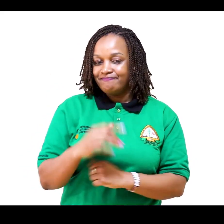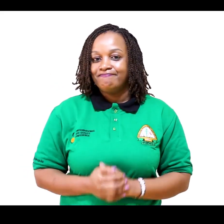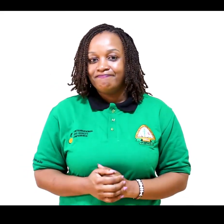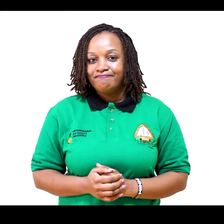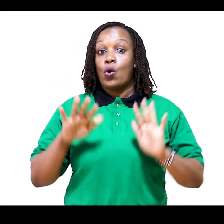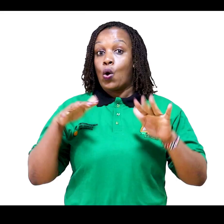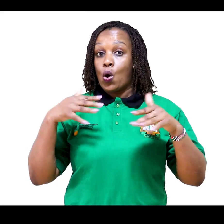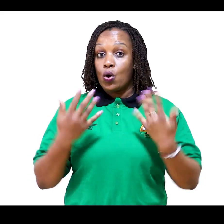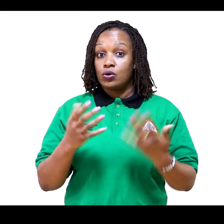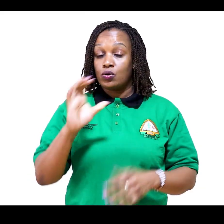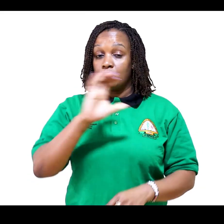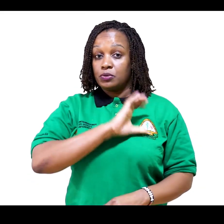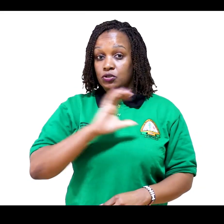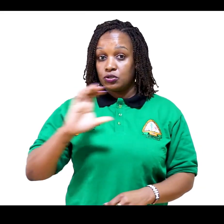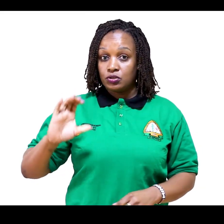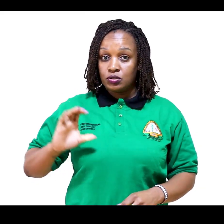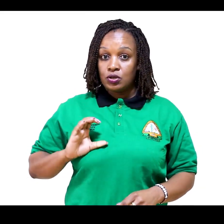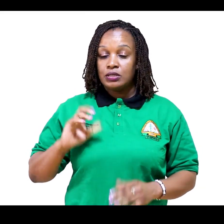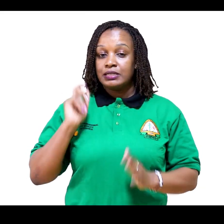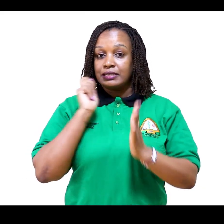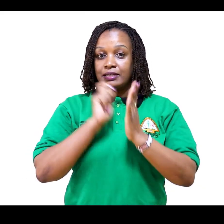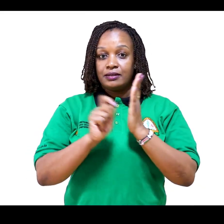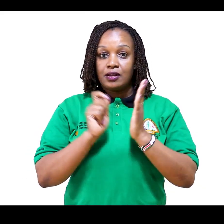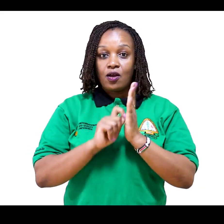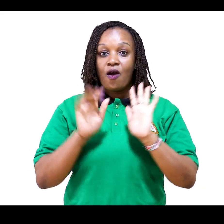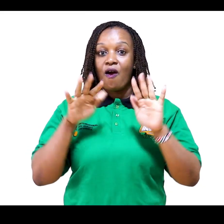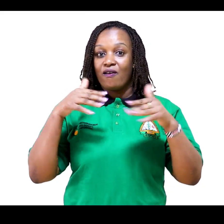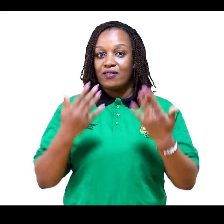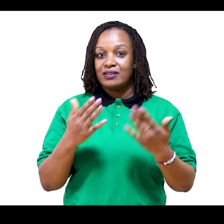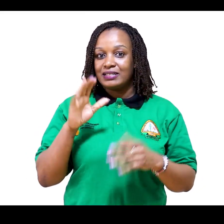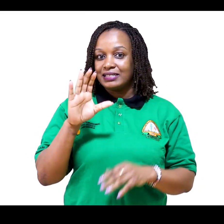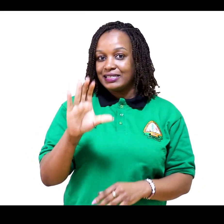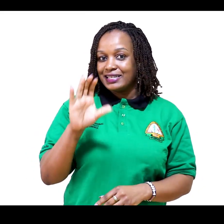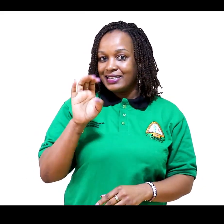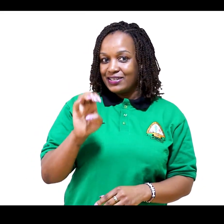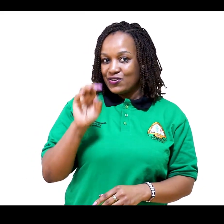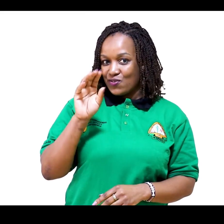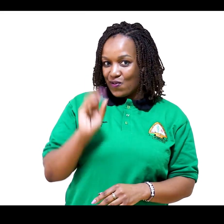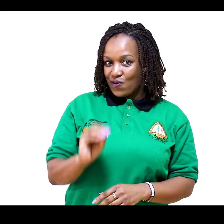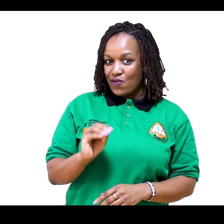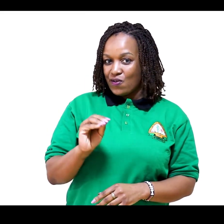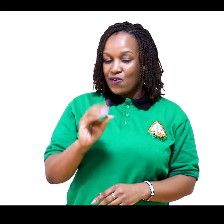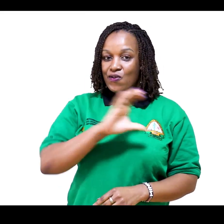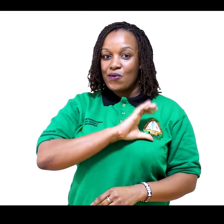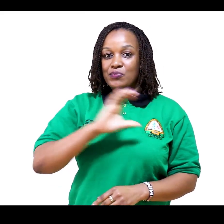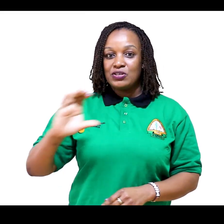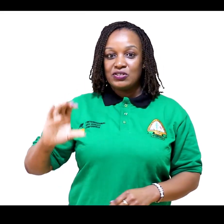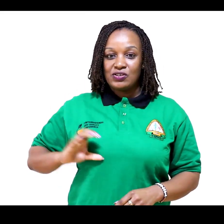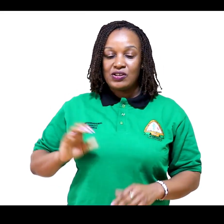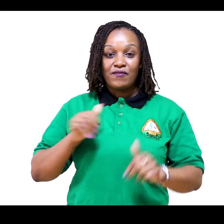www.kephis.go.ke au katibu wa tume au afisa mtendaji mkuu, Tume ya Haki ya